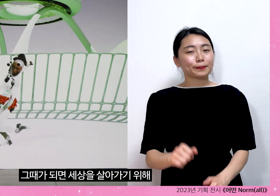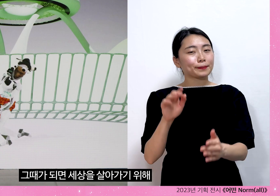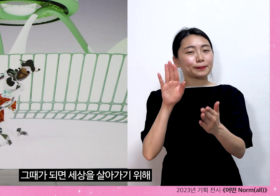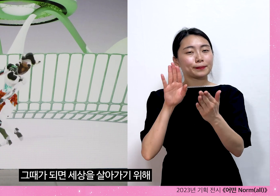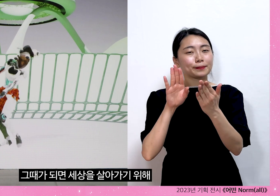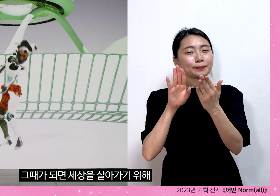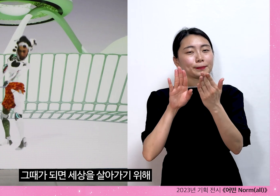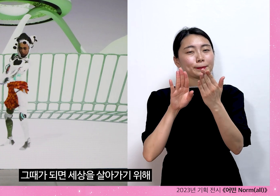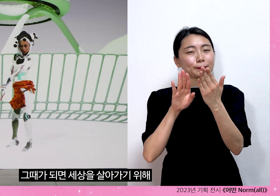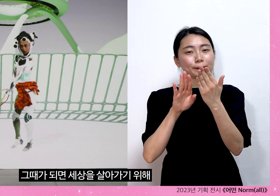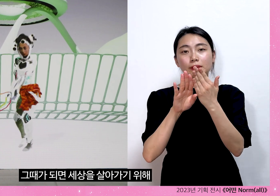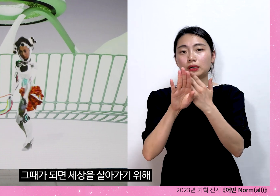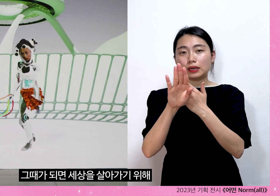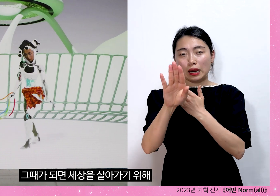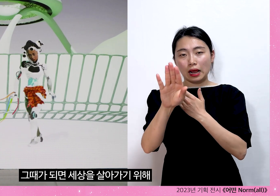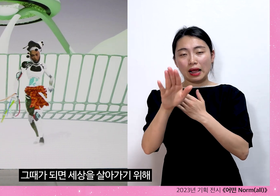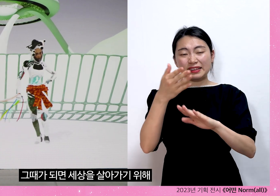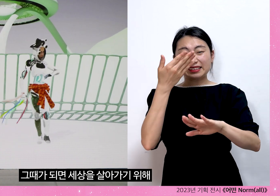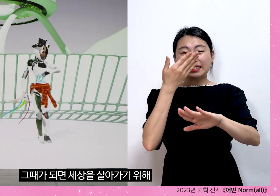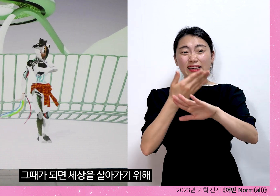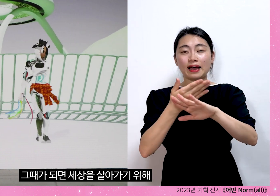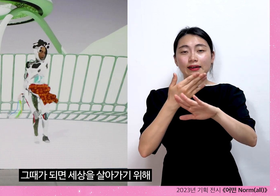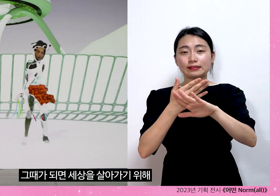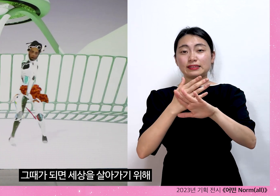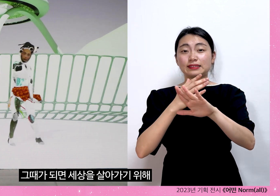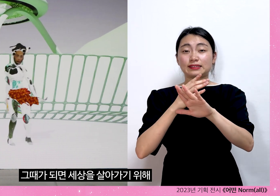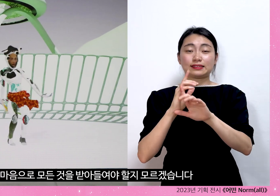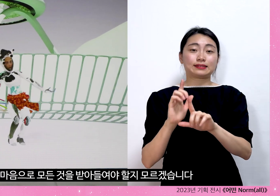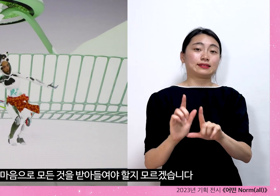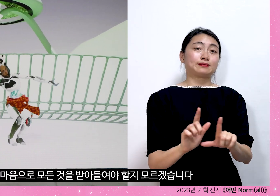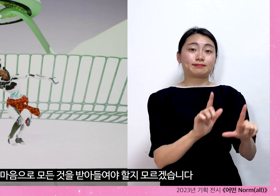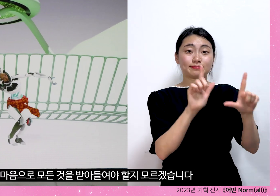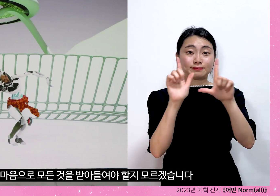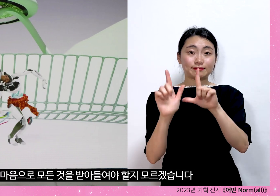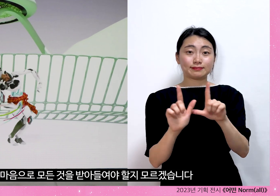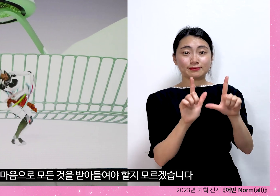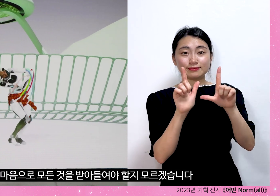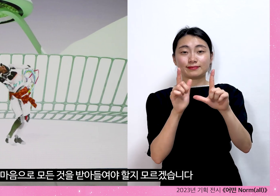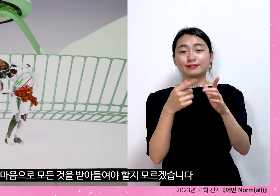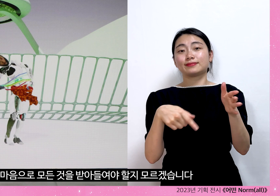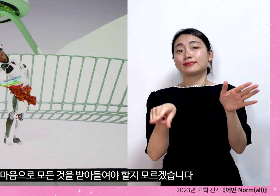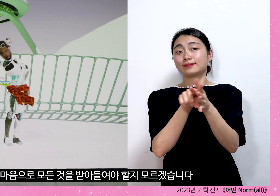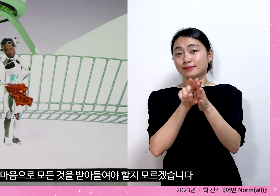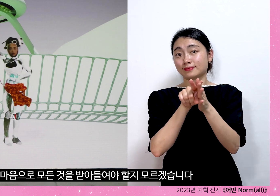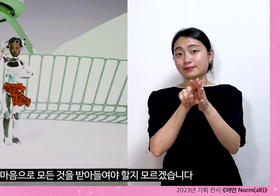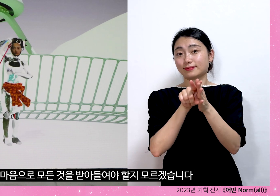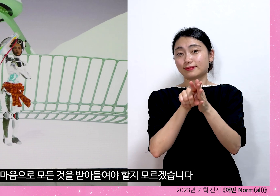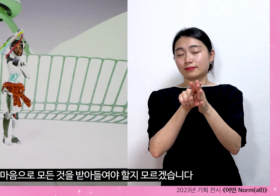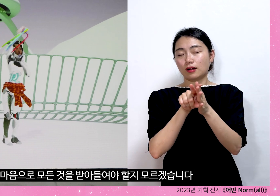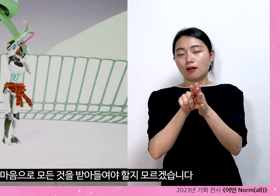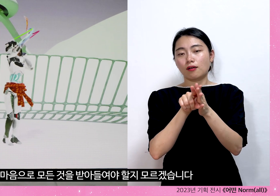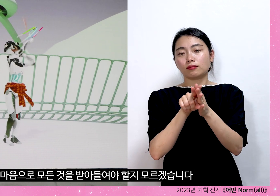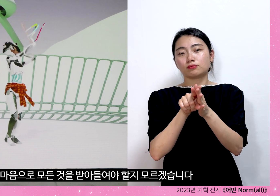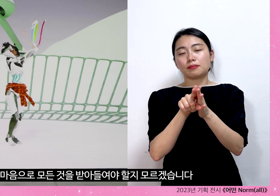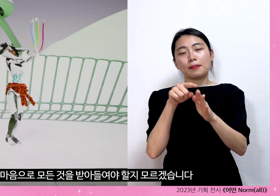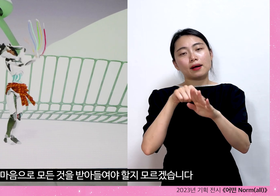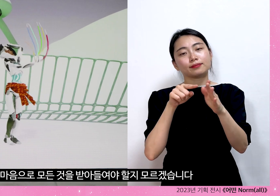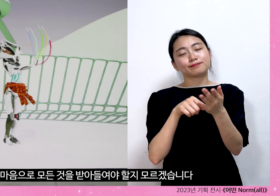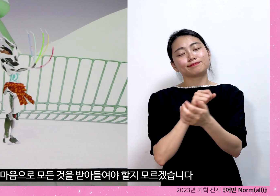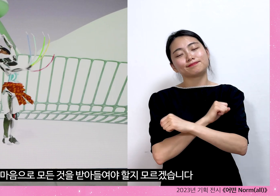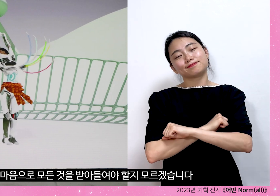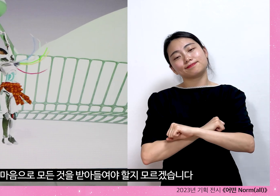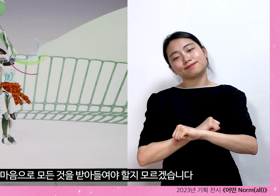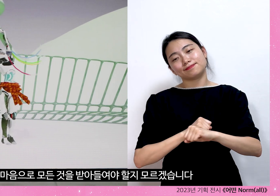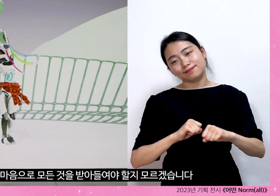그때가 되면 세상을 살아가기 위해 더 큰 마음으로 모든 것을 받아들여야